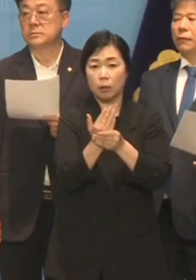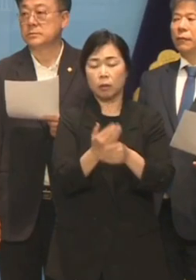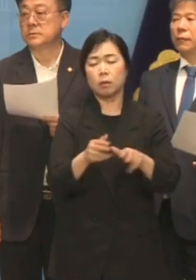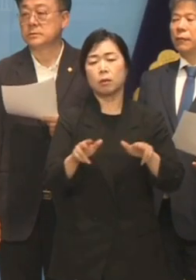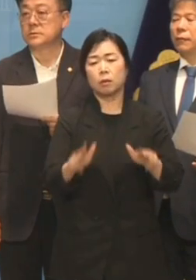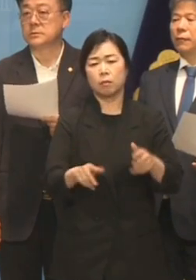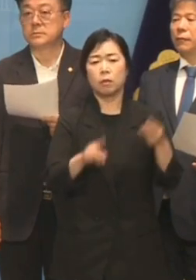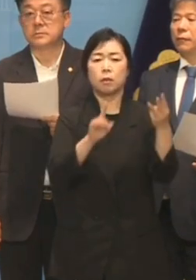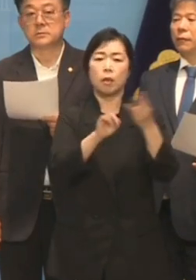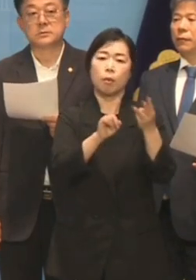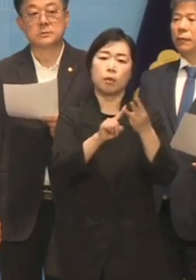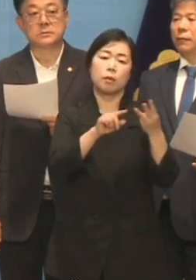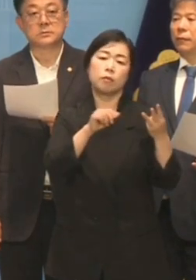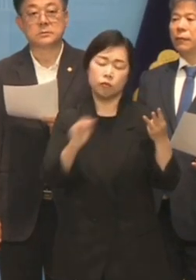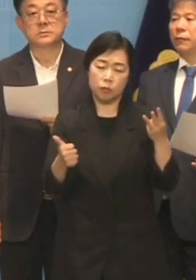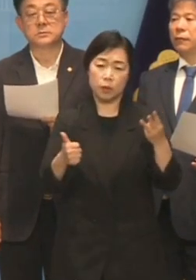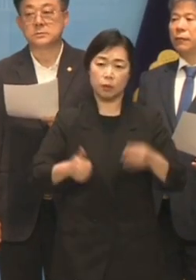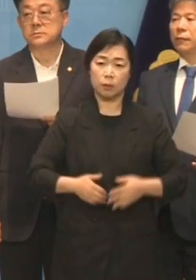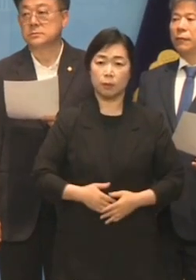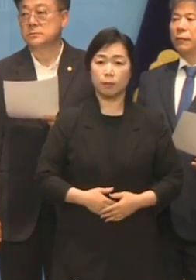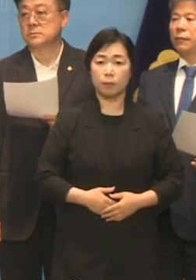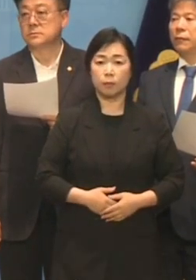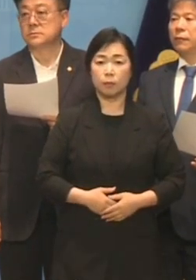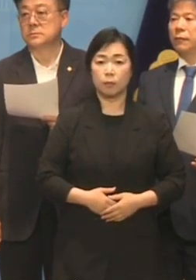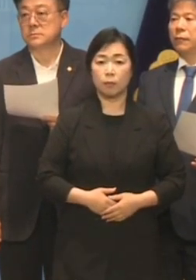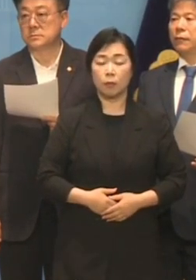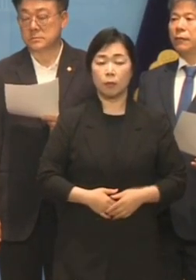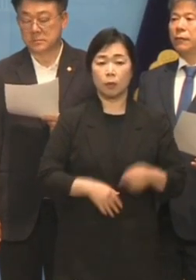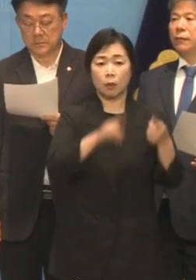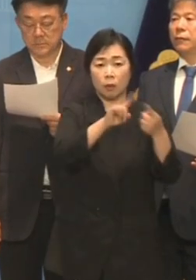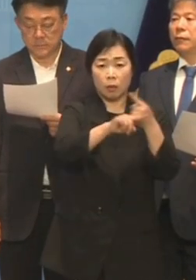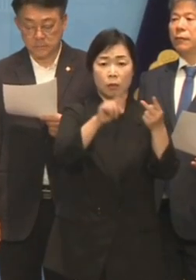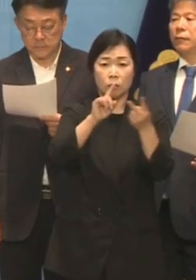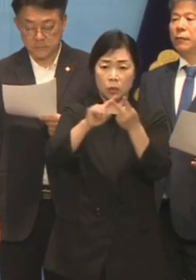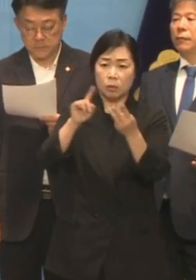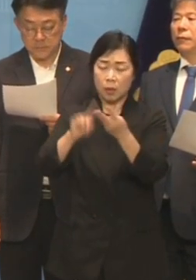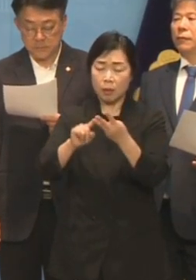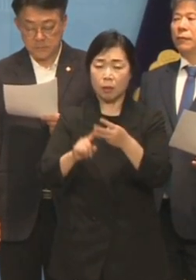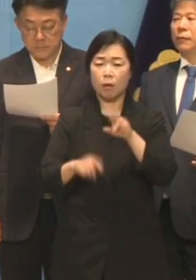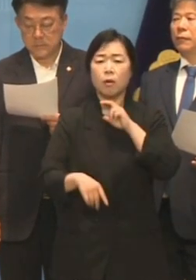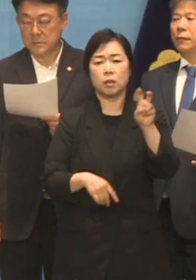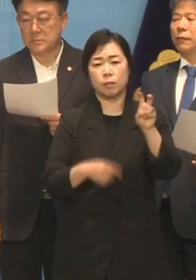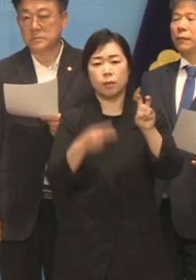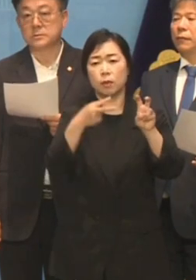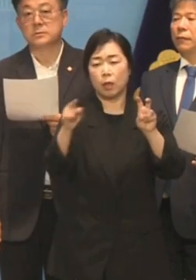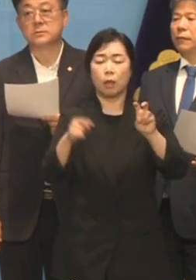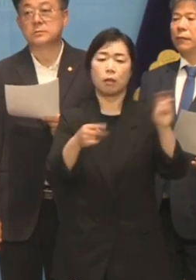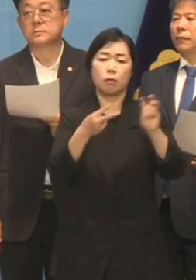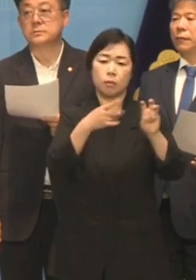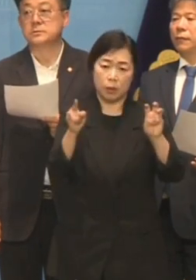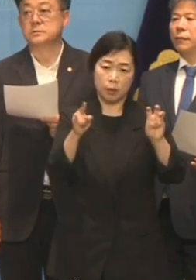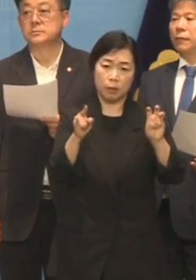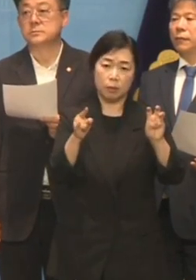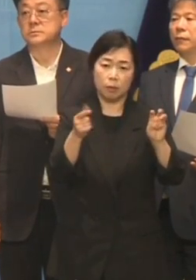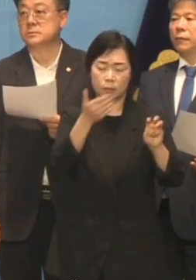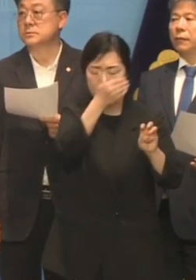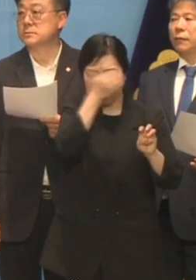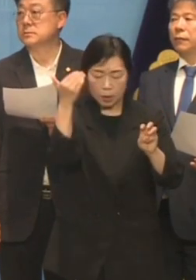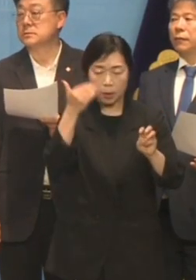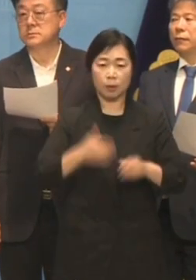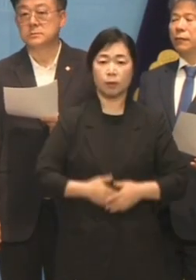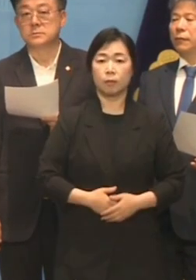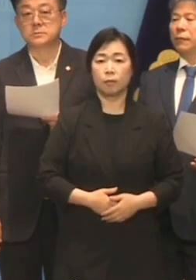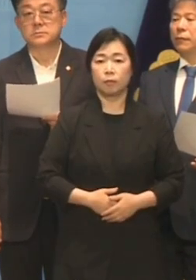벌써 세 번째 죽음입니다. 세 분 모두 20대와 30대입니다.